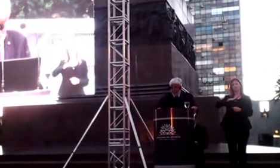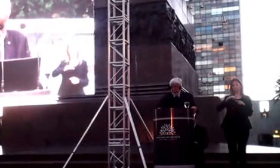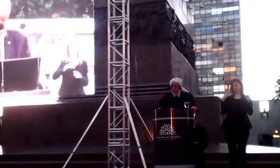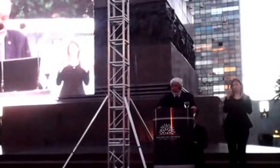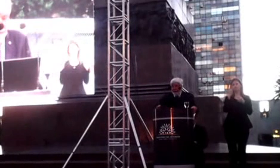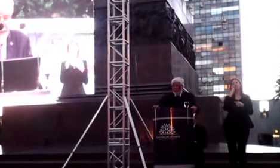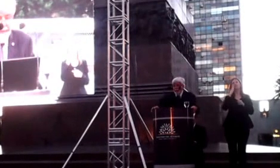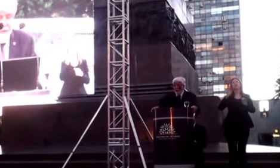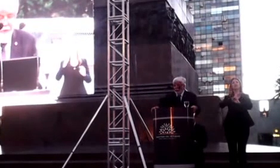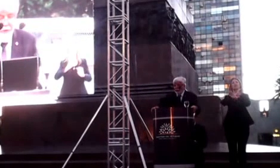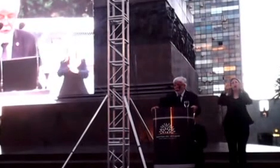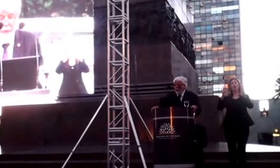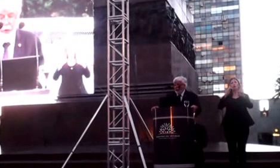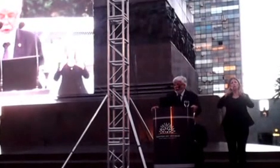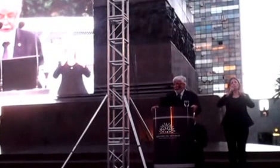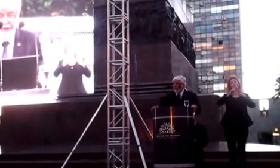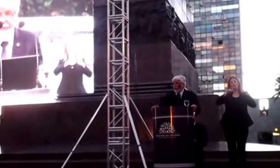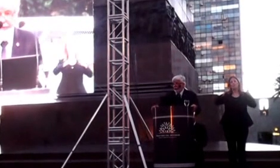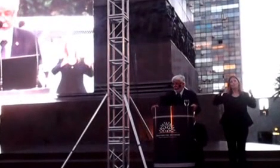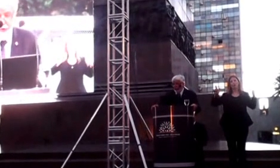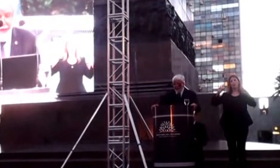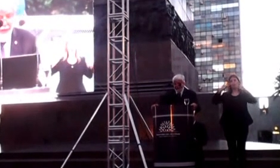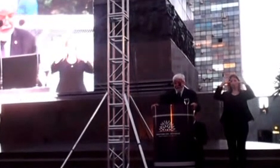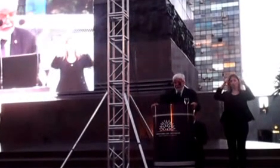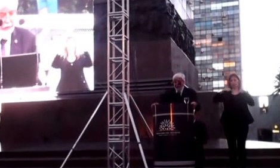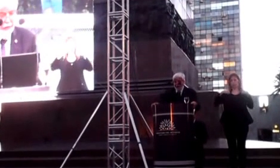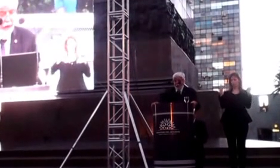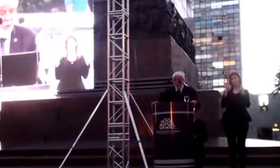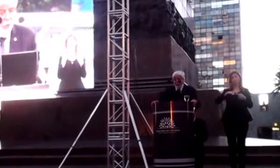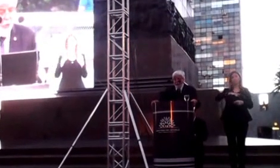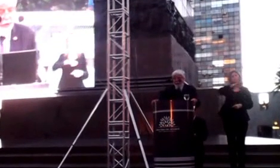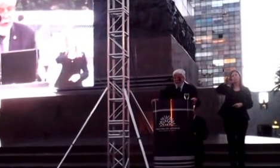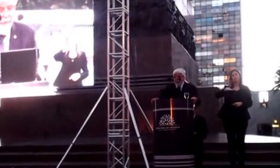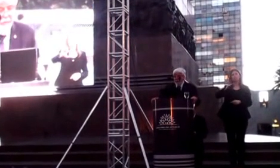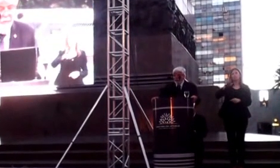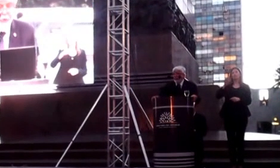que este aumento de la violencia en nuestras sociedades ha ocurrido al mismo tiempo